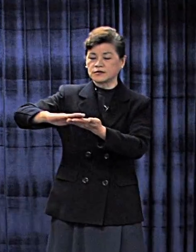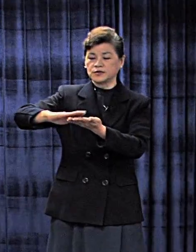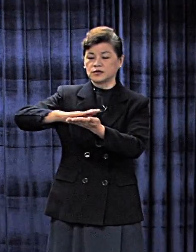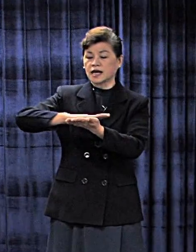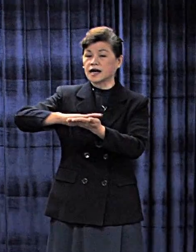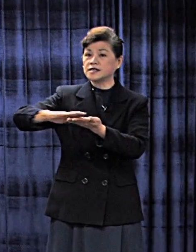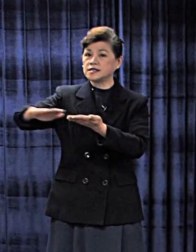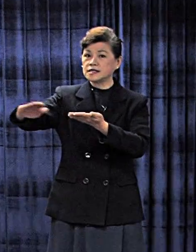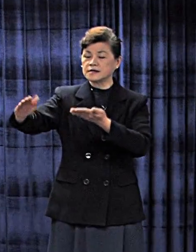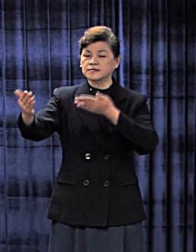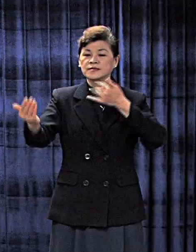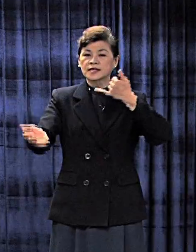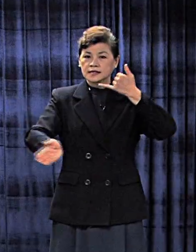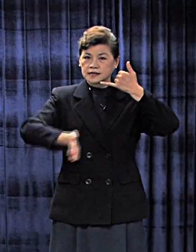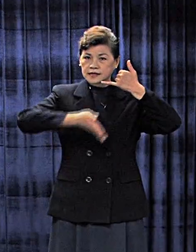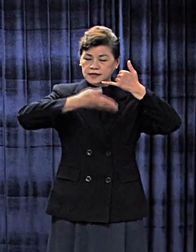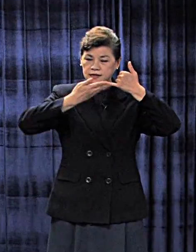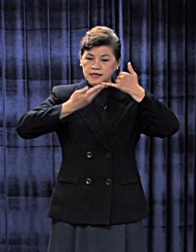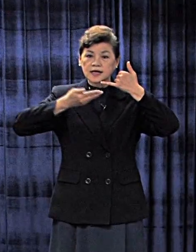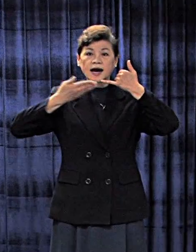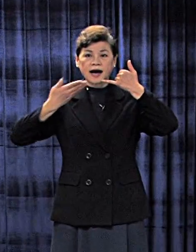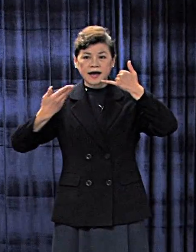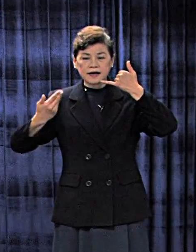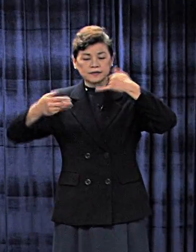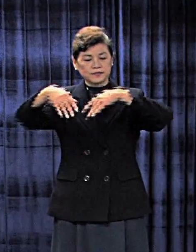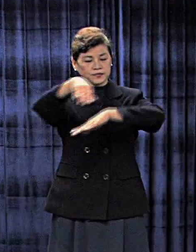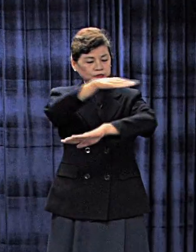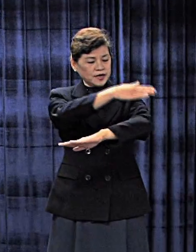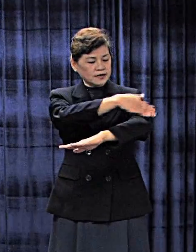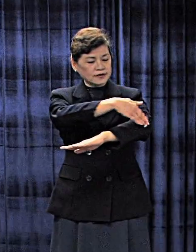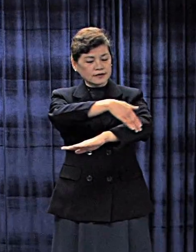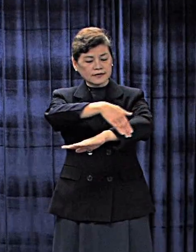就打干净这个海边。